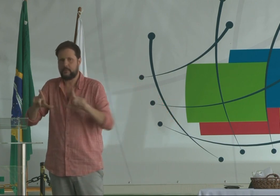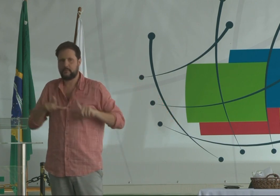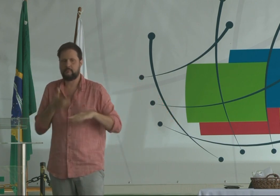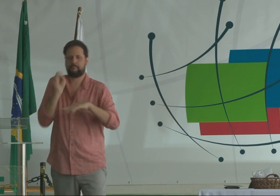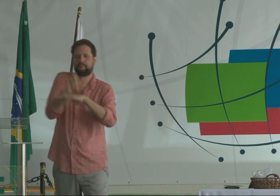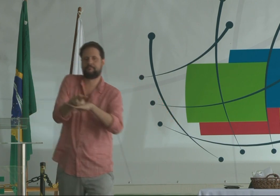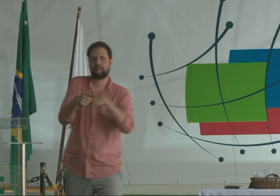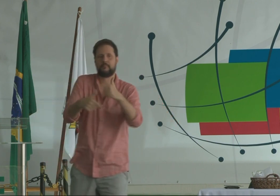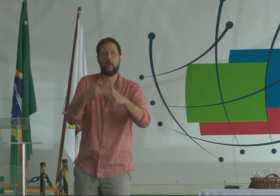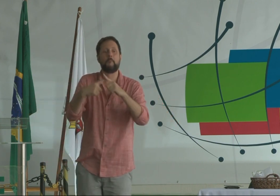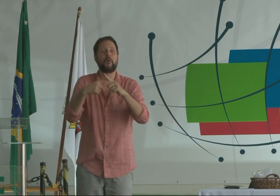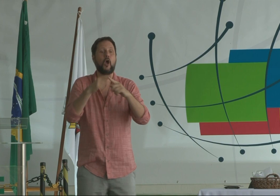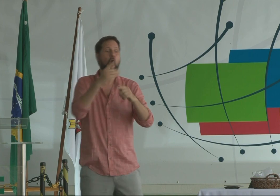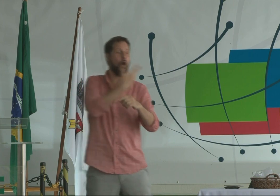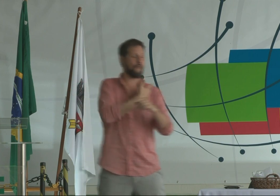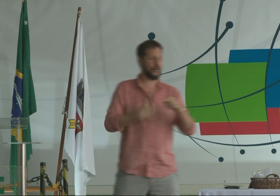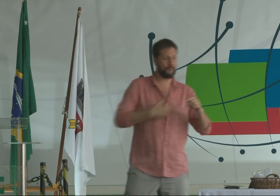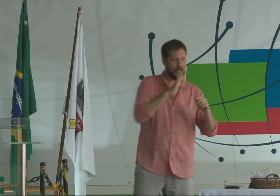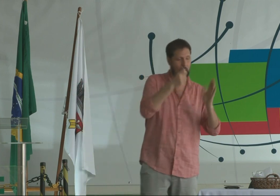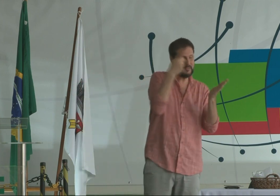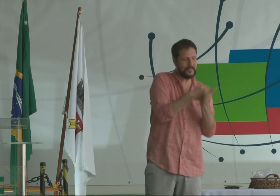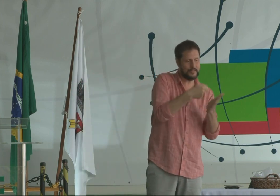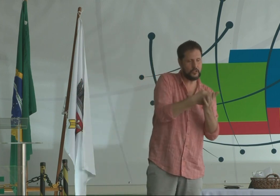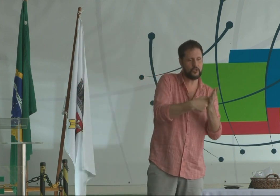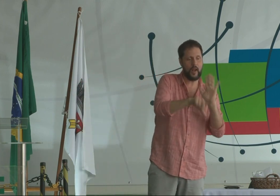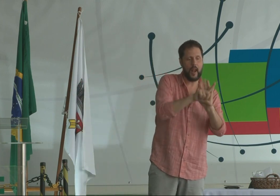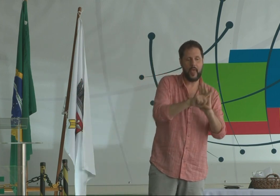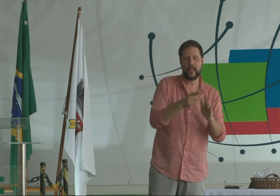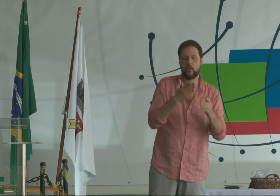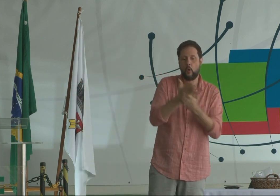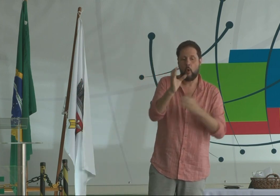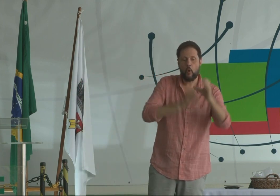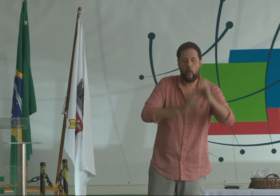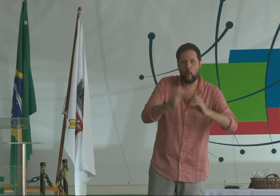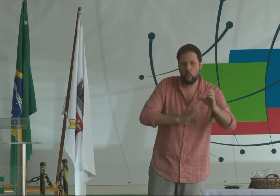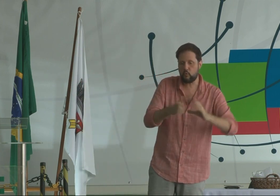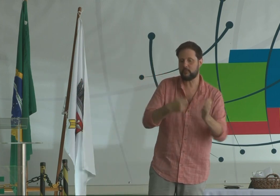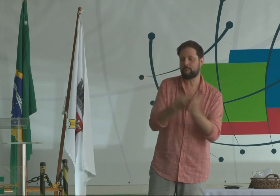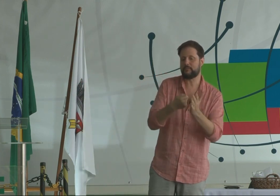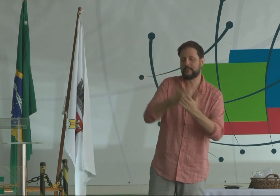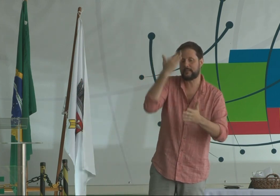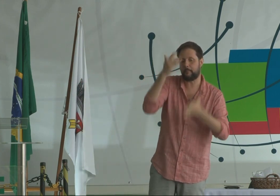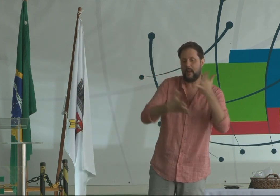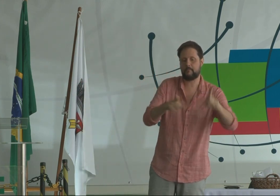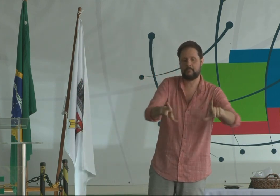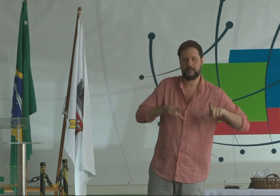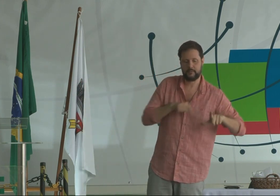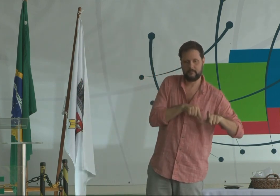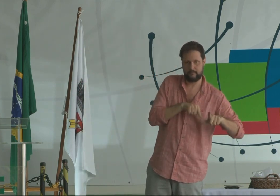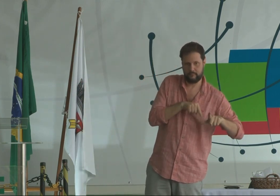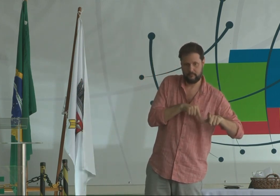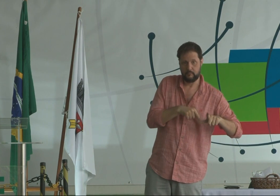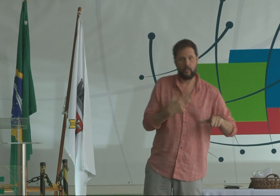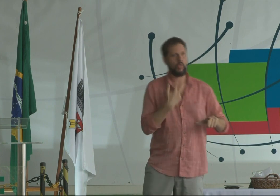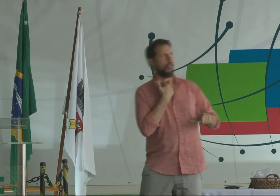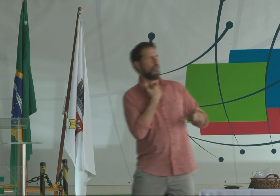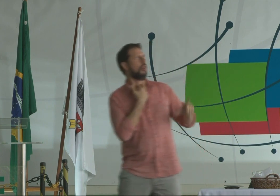superior. Então, surge o exame ProLibras como uma forma de assegurar, de acordo com a lei, que a comunicação fosse acontecer de uma forma